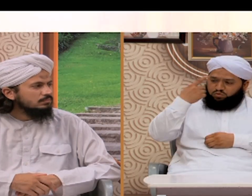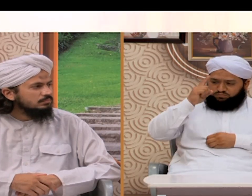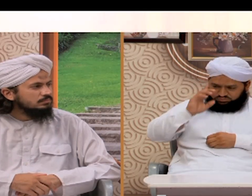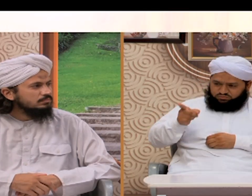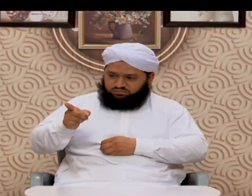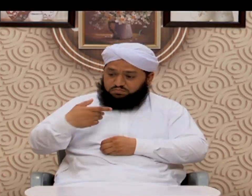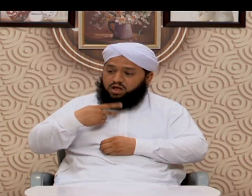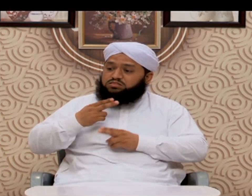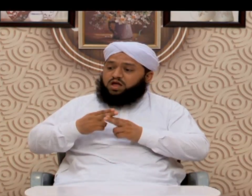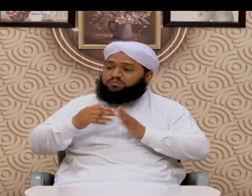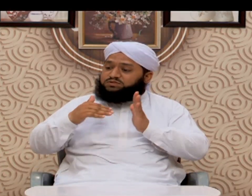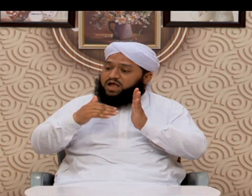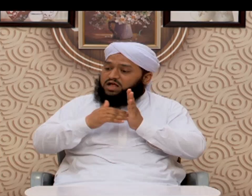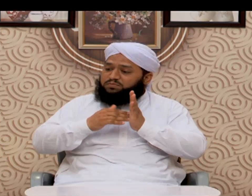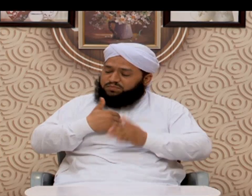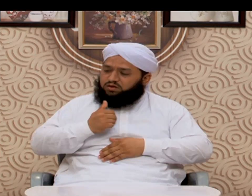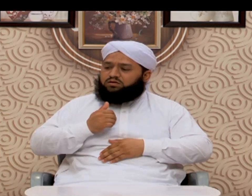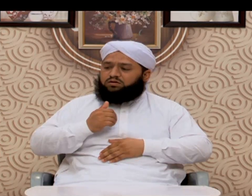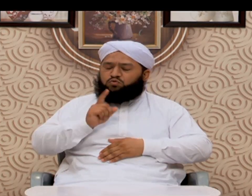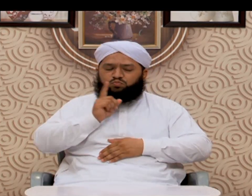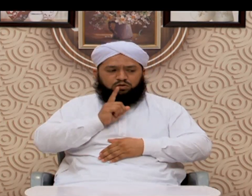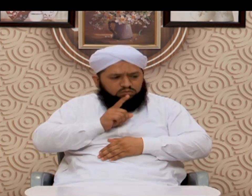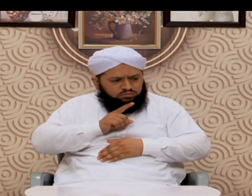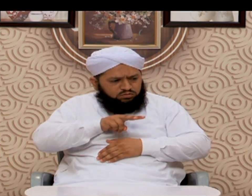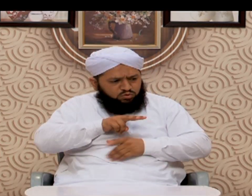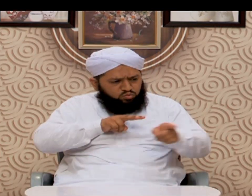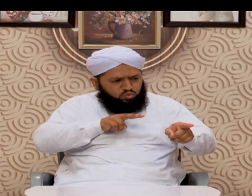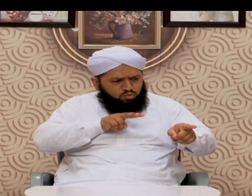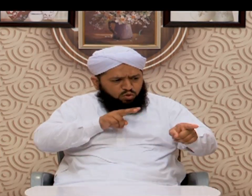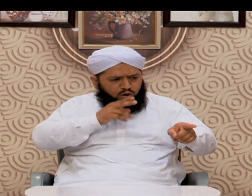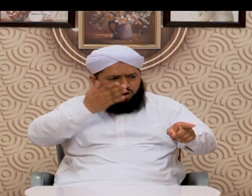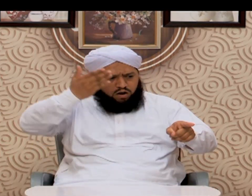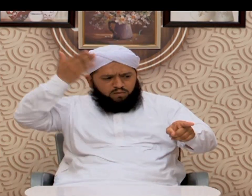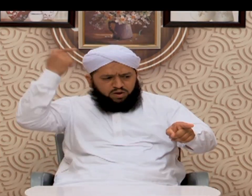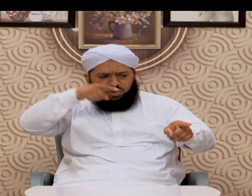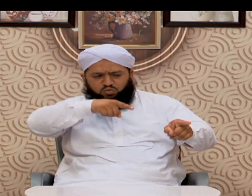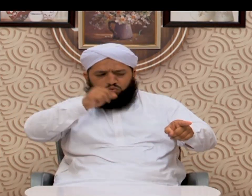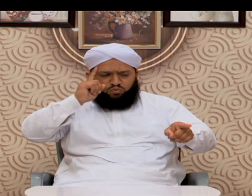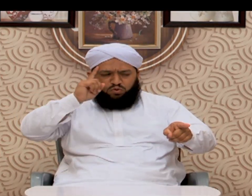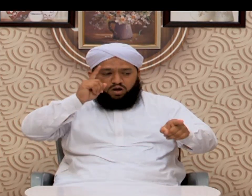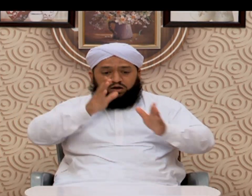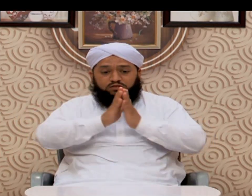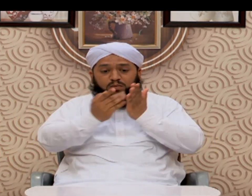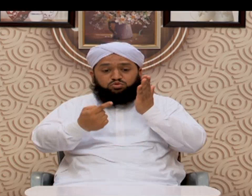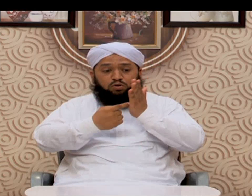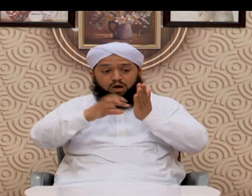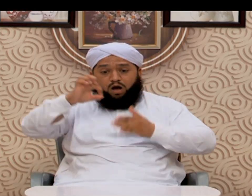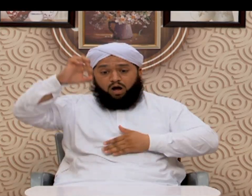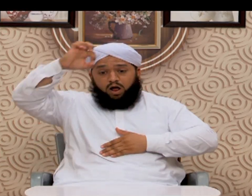میں زید بن ثانہ ہوں۔ آپ رضی اللہ عنہ نے فرمایا کہ تم وہی زید بن ثانہ ہو جو تورات کا بہت